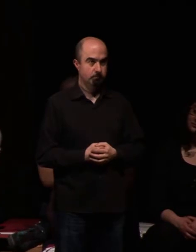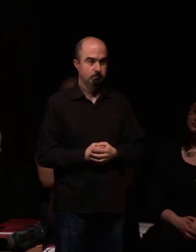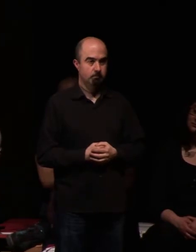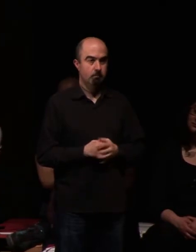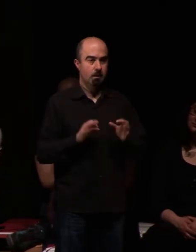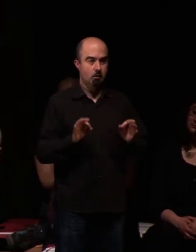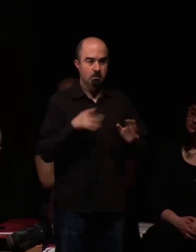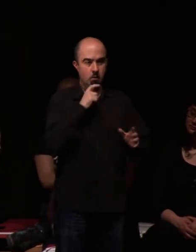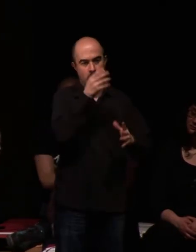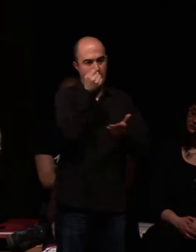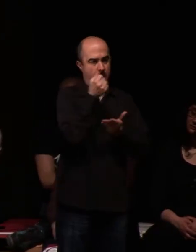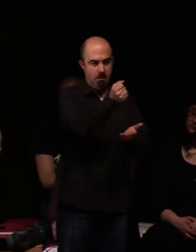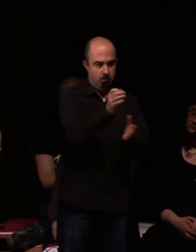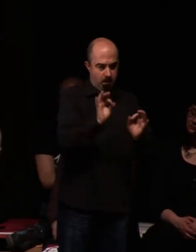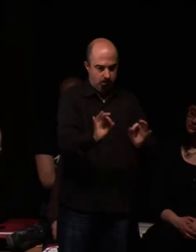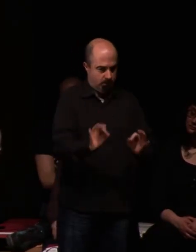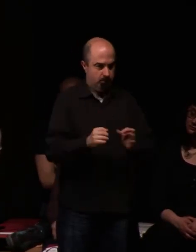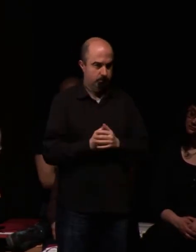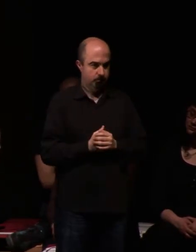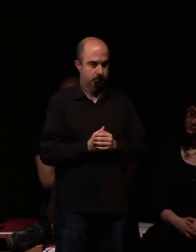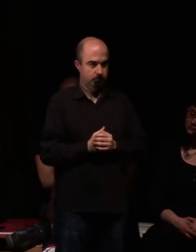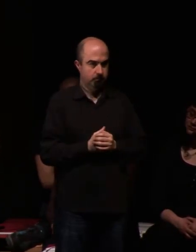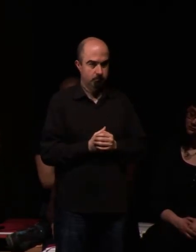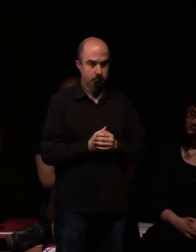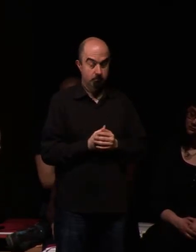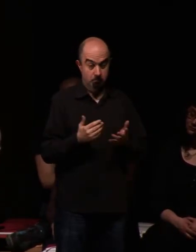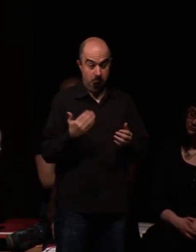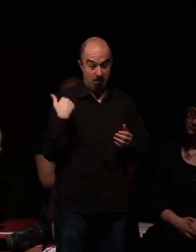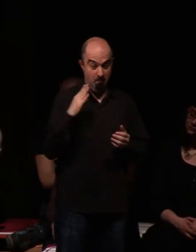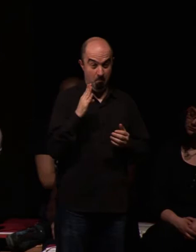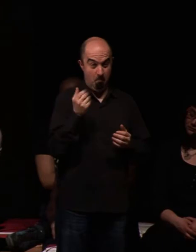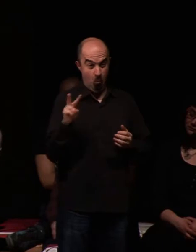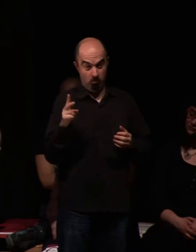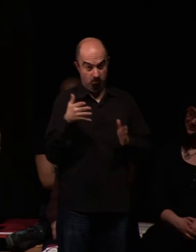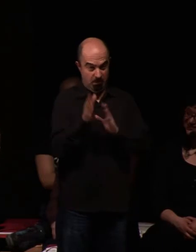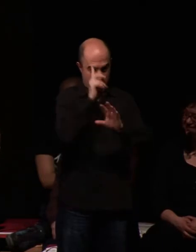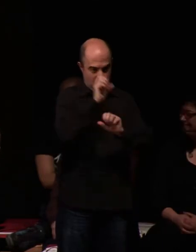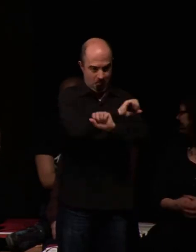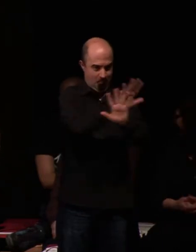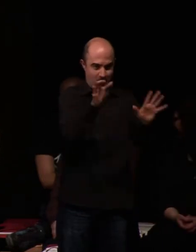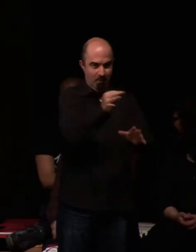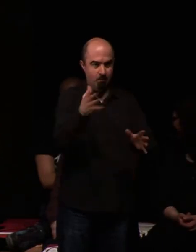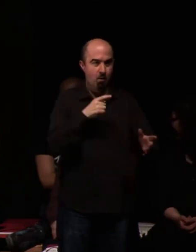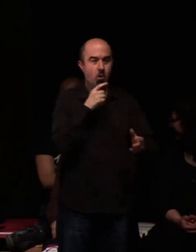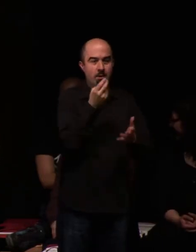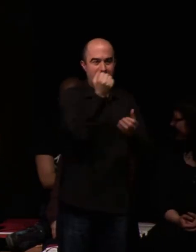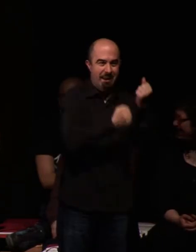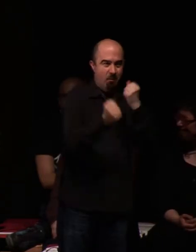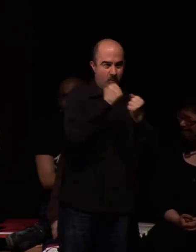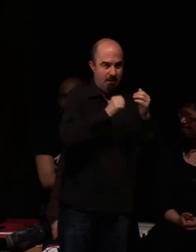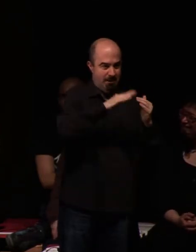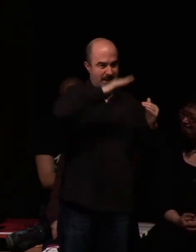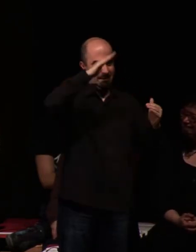Som també anticapitalisme i anticapitalistes. No m'estendré gaire perquè el Pau ho ha explicat perfectament, però contra l'economia